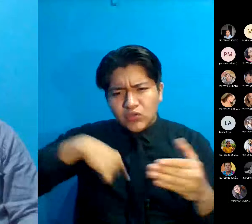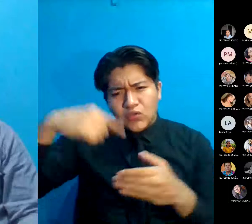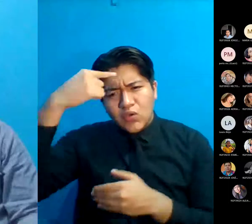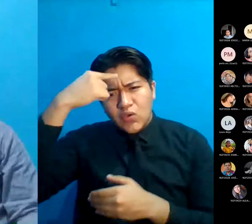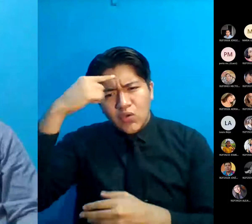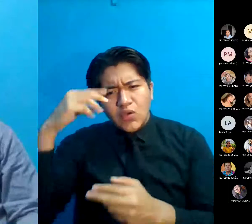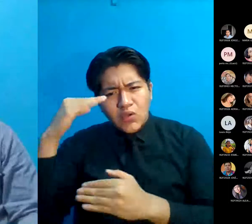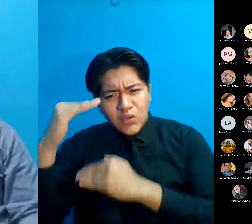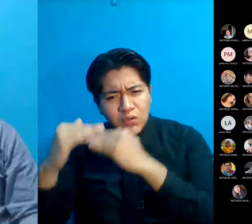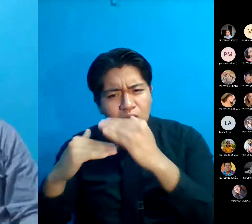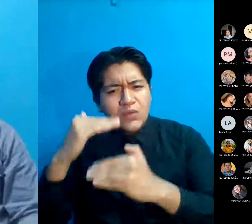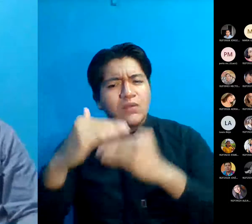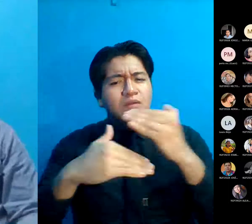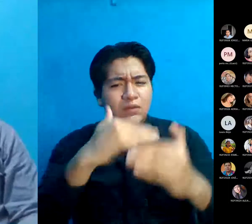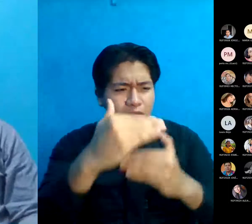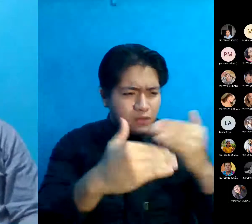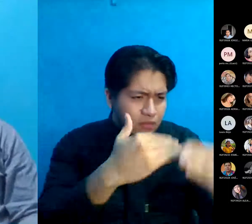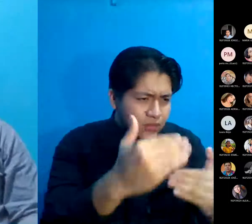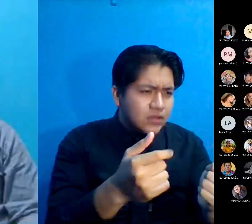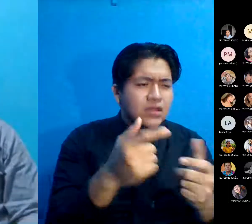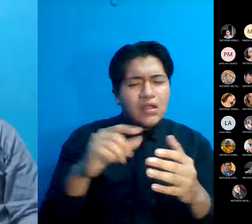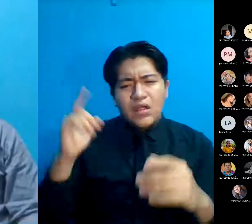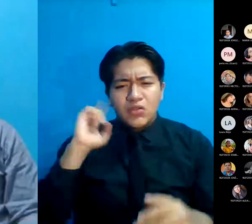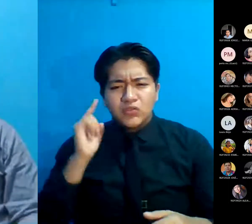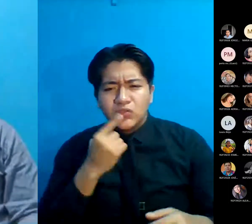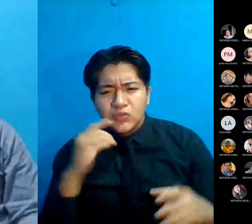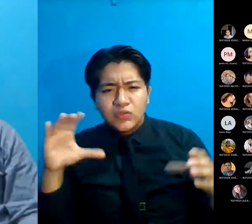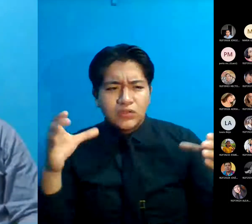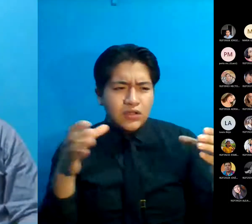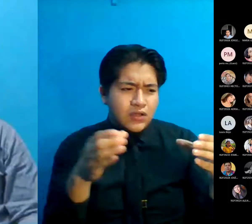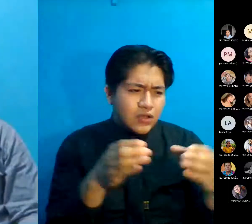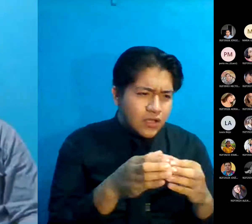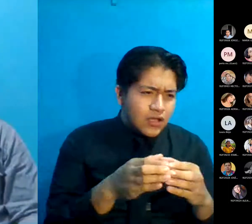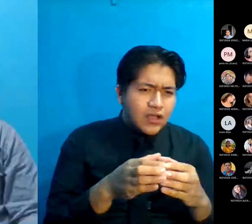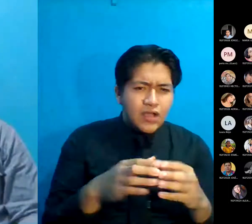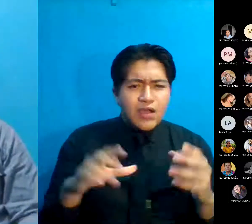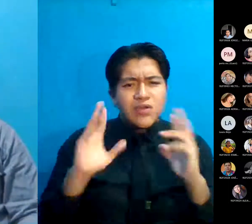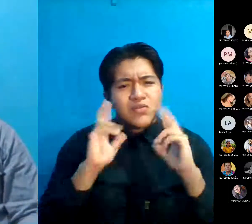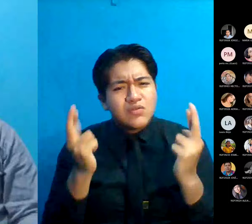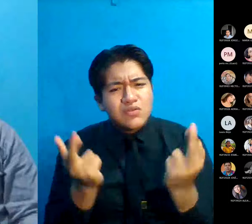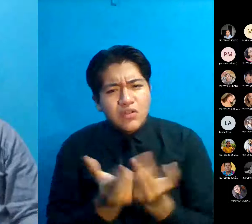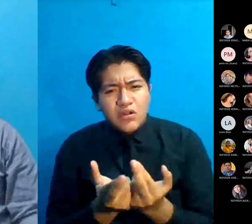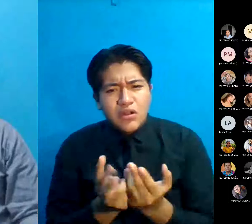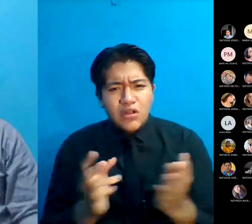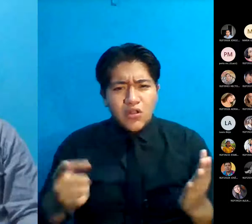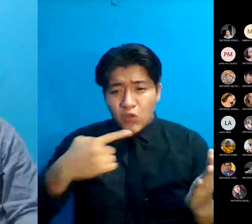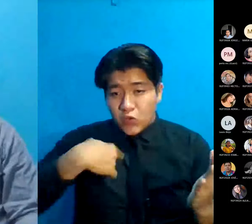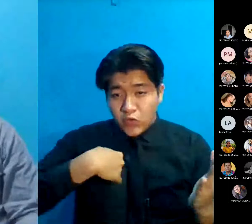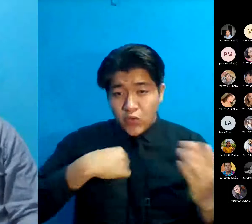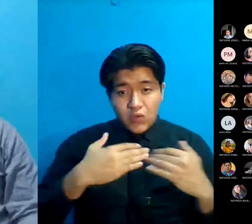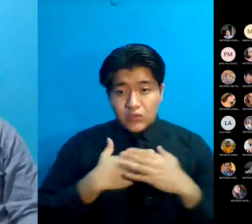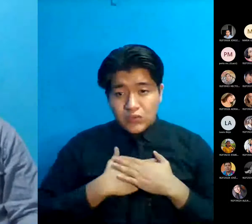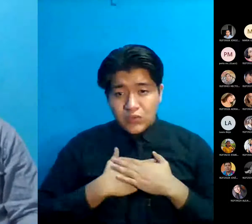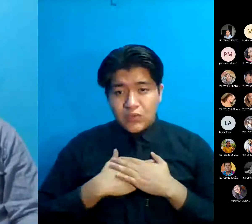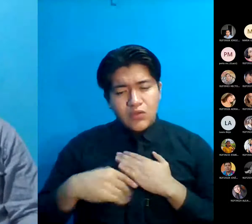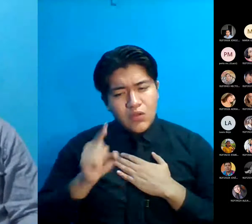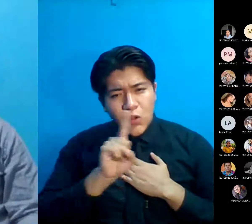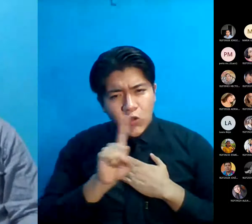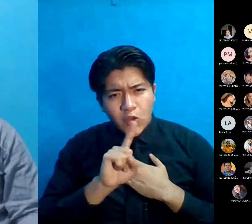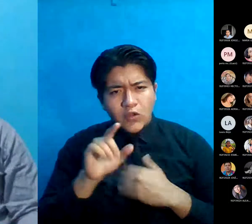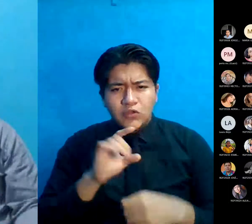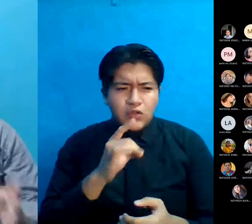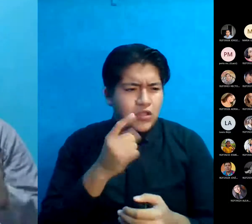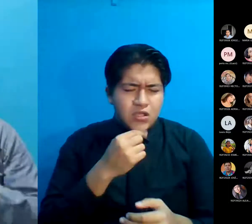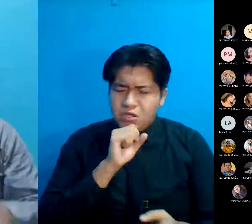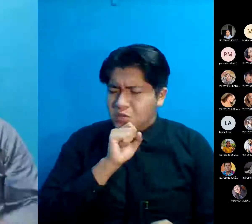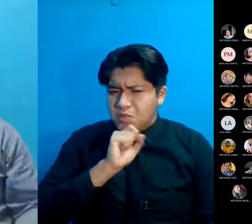con la comunidad sorda en diferentes eventos. Pues no estoy hablando solamente de mí, sino hablo de la comunidad sorda a nivel